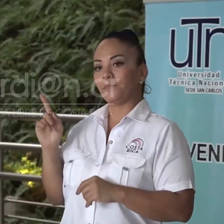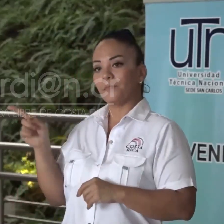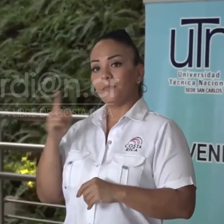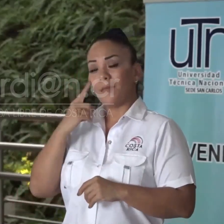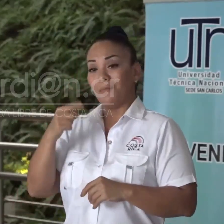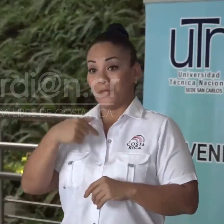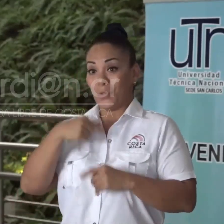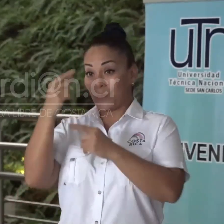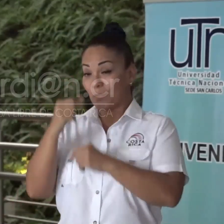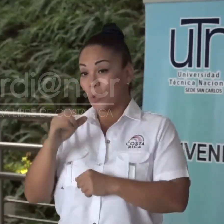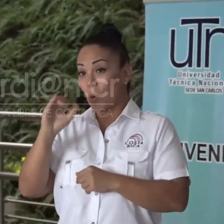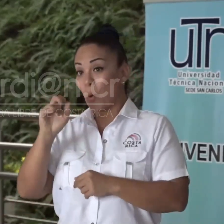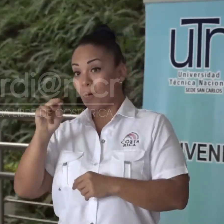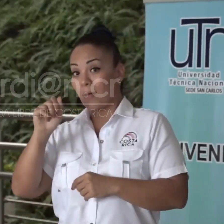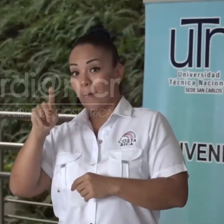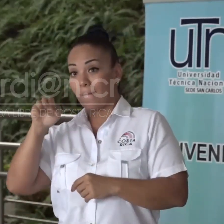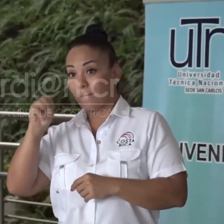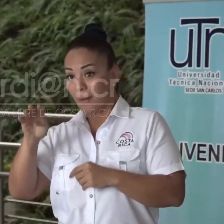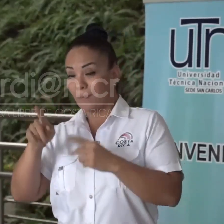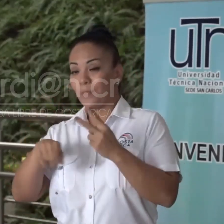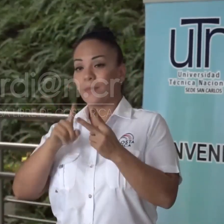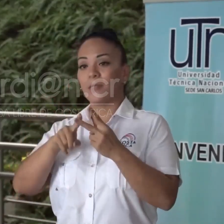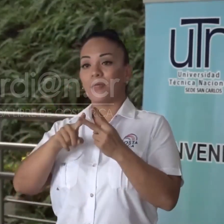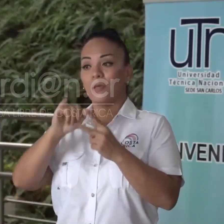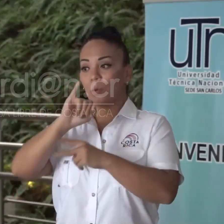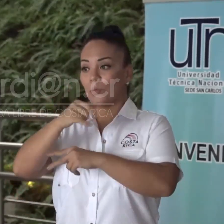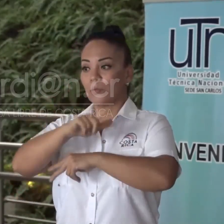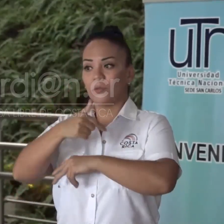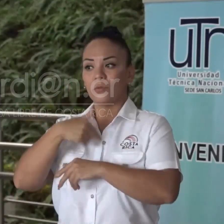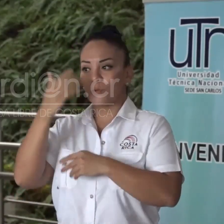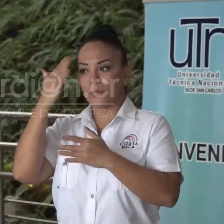presupuesto CONAPAM, el de la Junta, no lo domino.